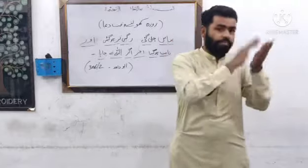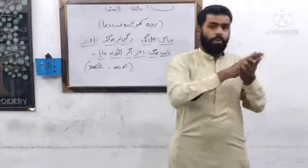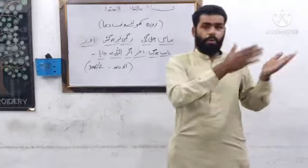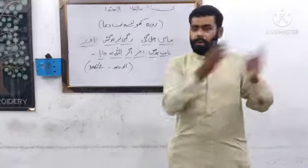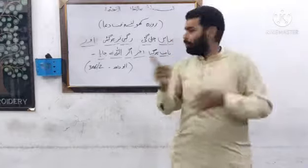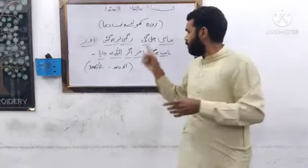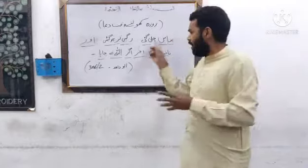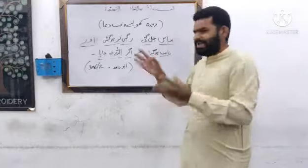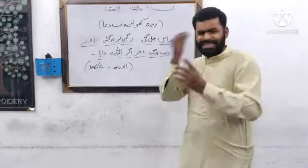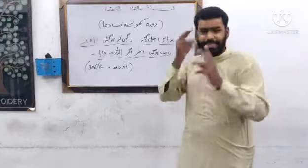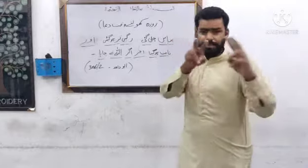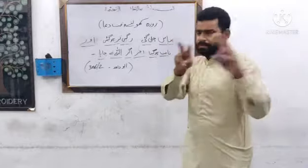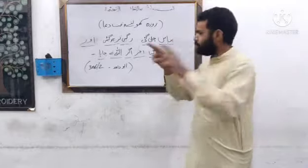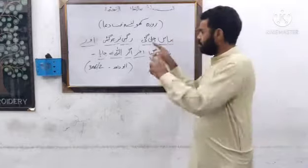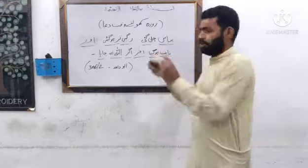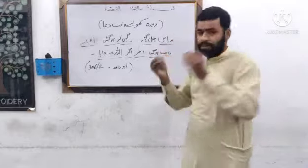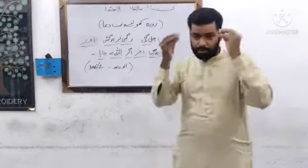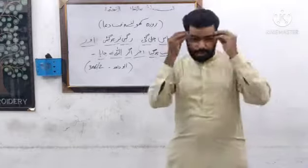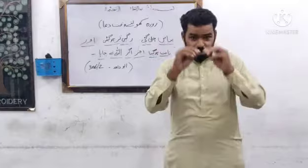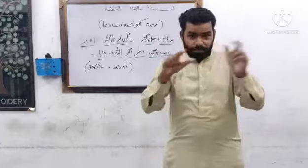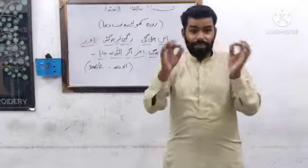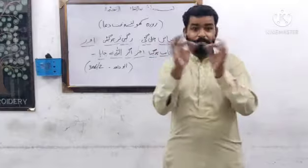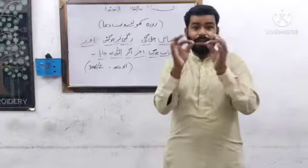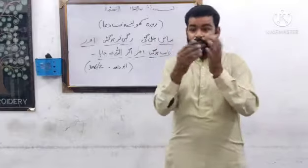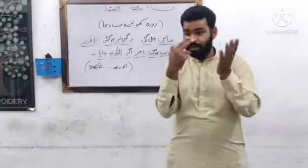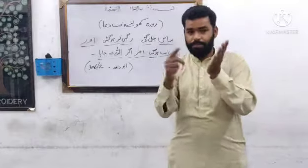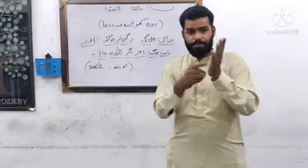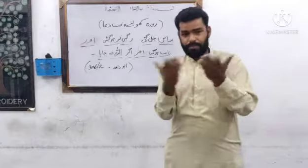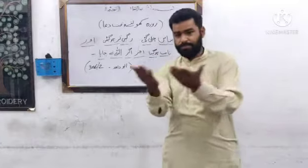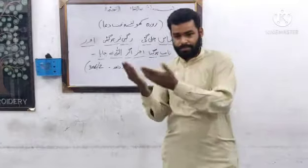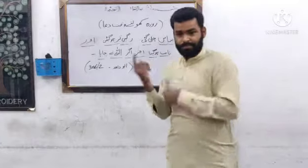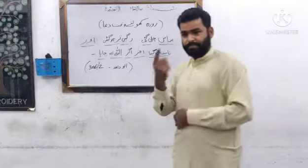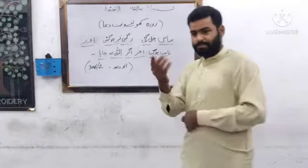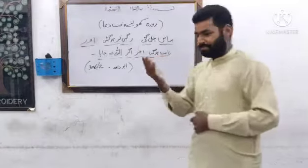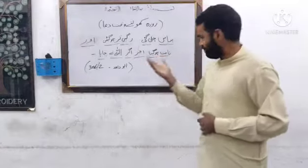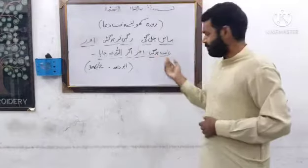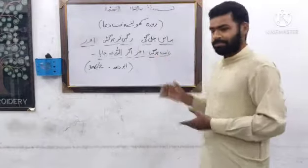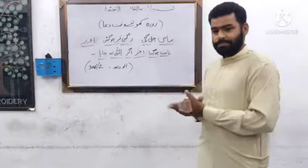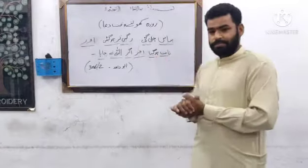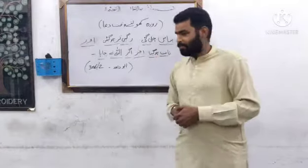रमज़ान मुबारक में ही नाजिल हुआ था। ये दुआ जरूर पढ़ा करें, ठीक है, बच्चे भी पढ़ते हैं, जज़ाकुम अल्लाह खैर।